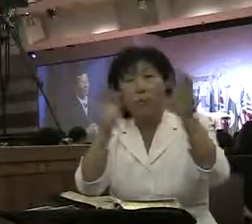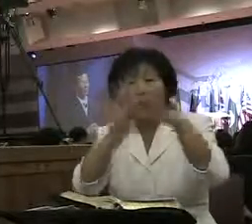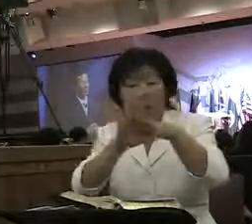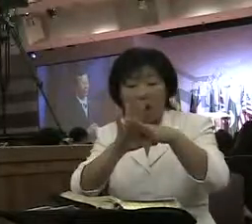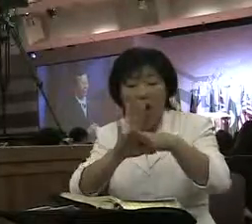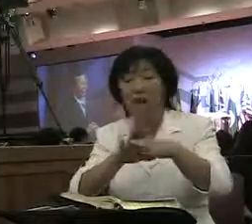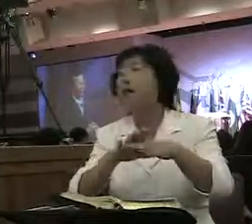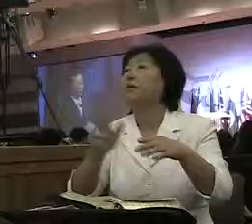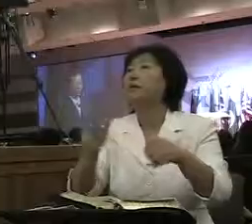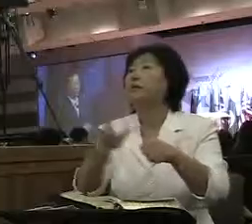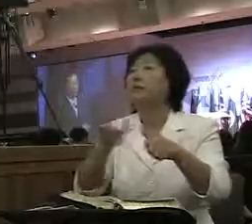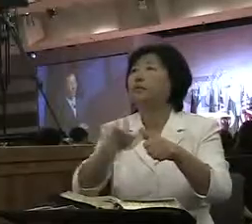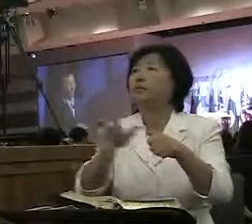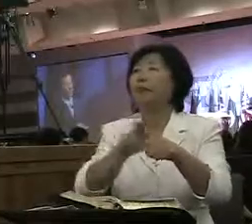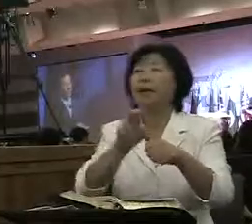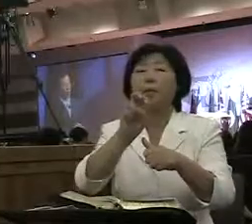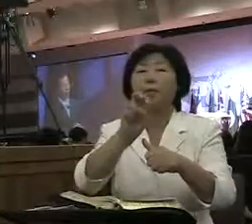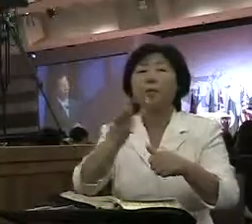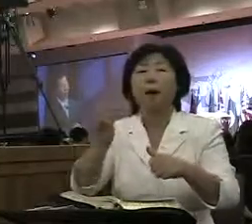기독교 개혁가 마르틴 루터는